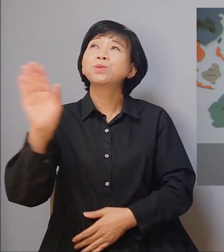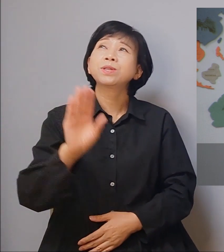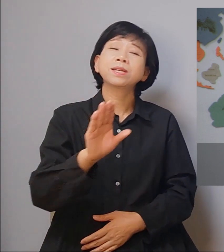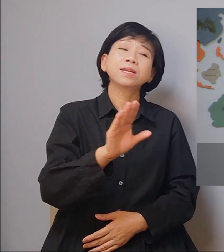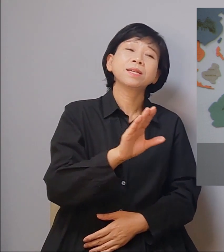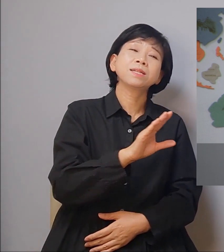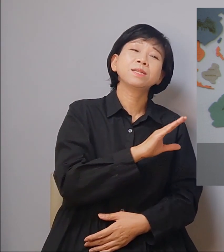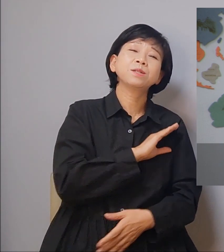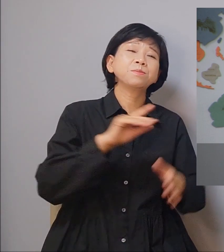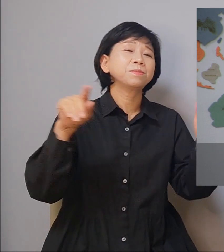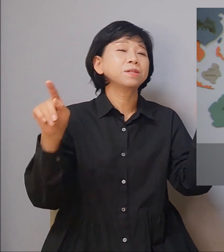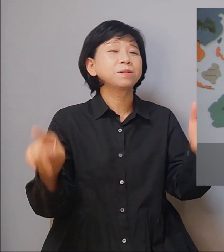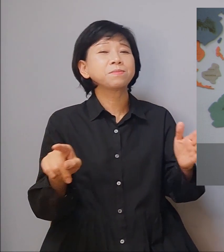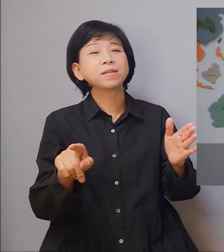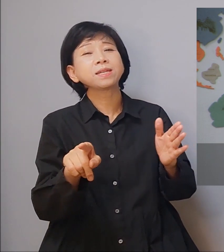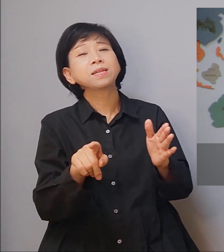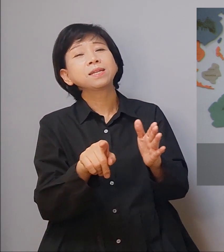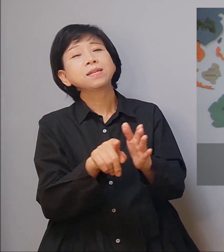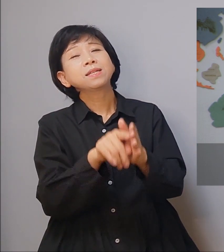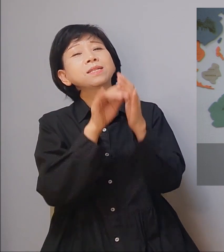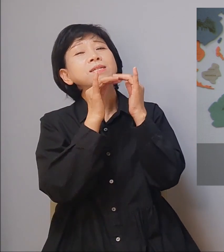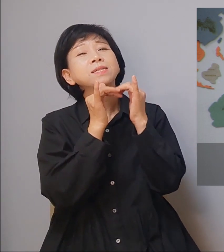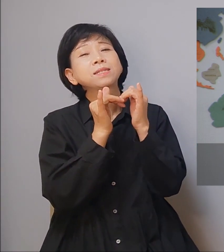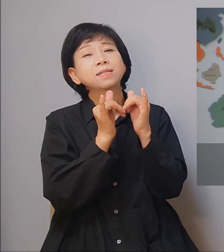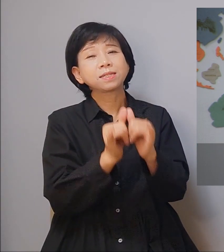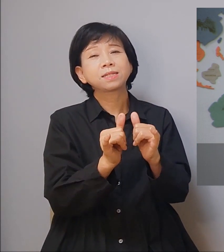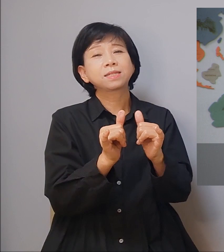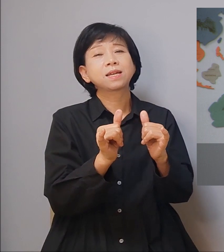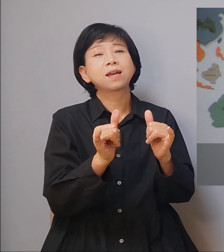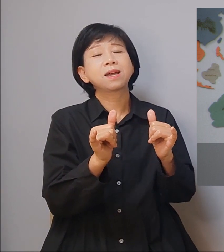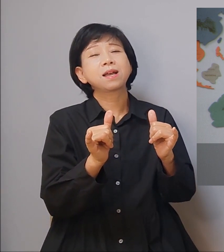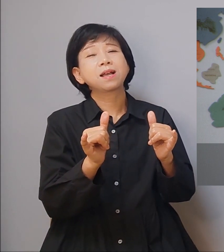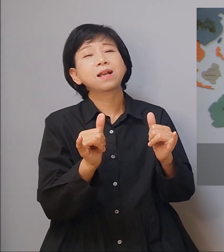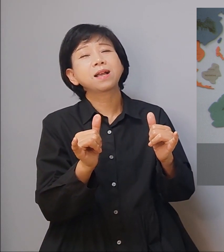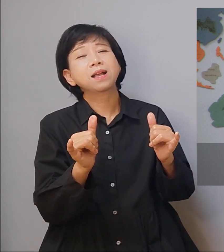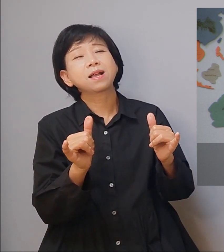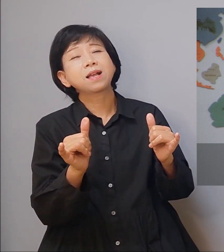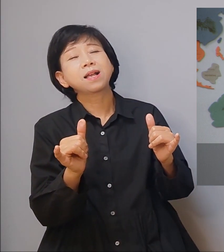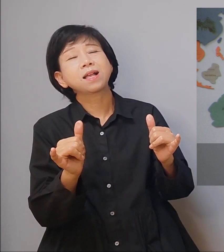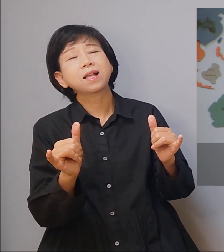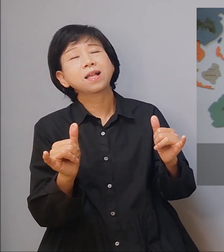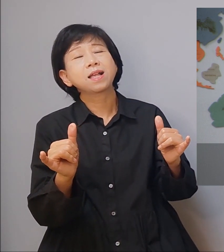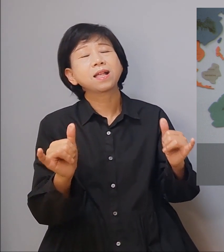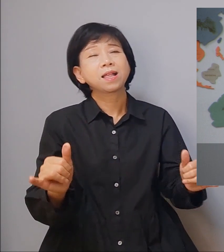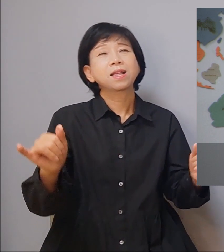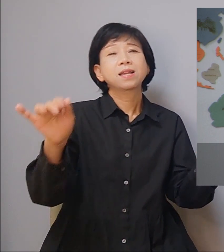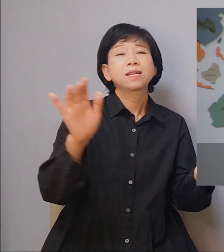예수 이름을 믿는 자